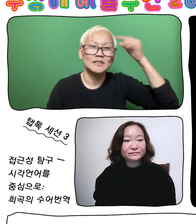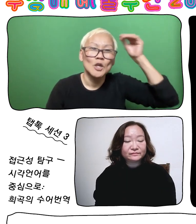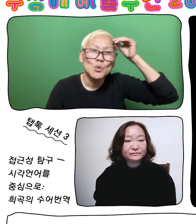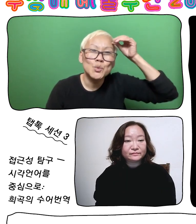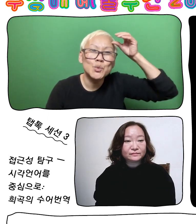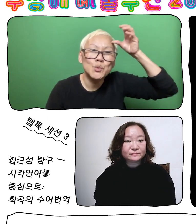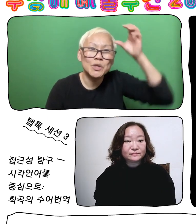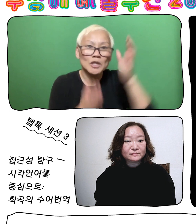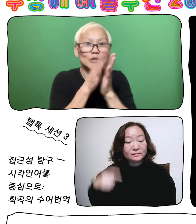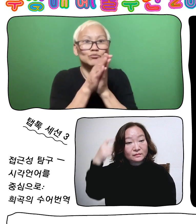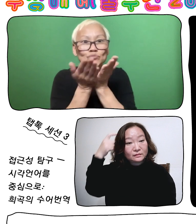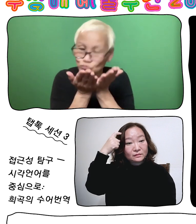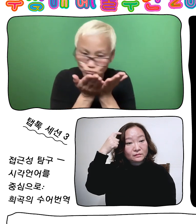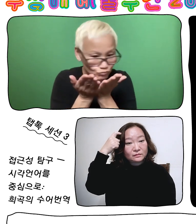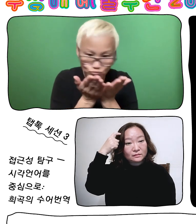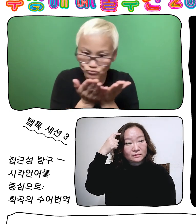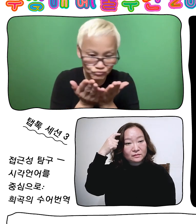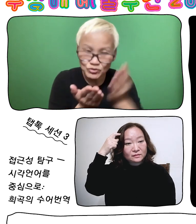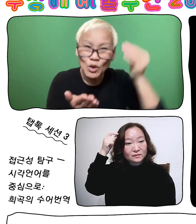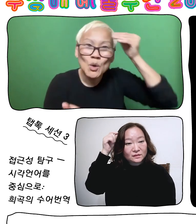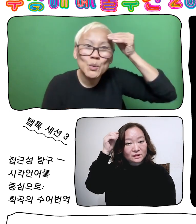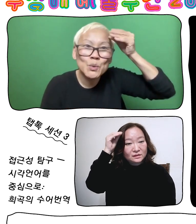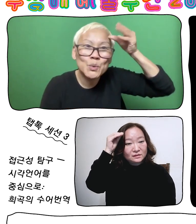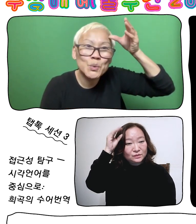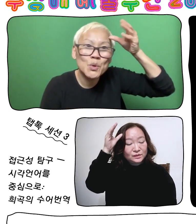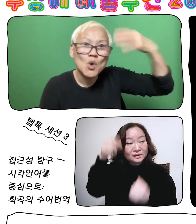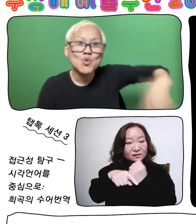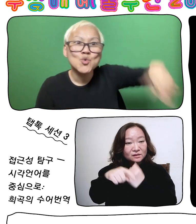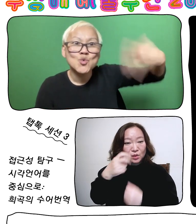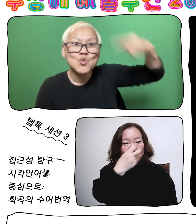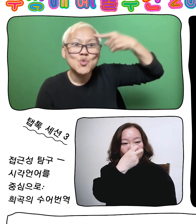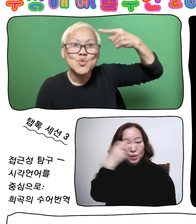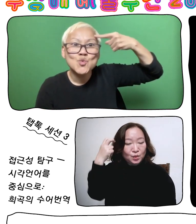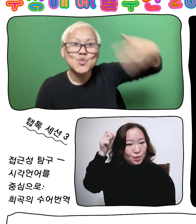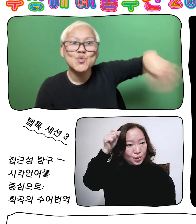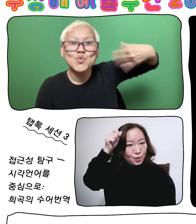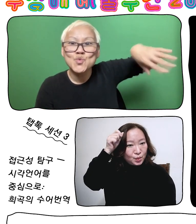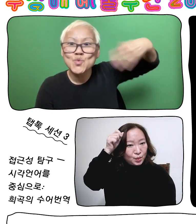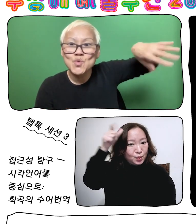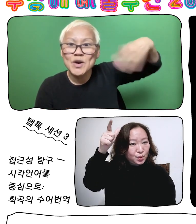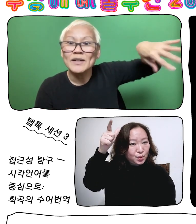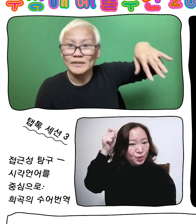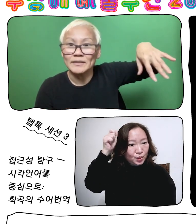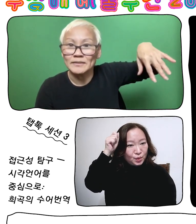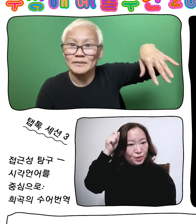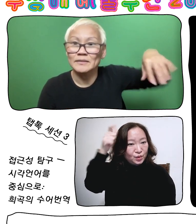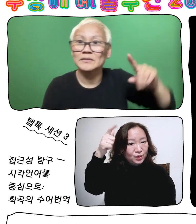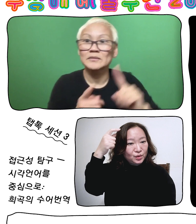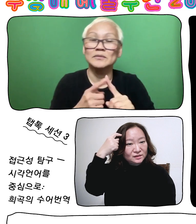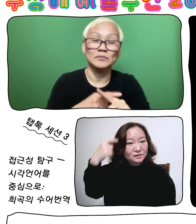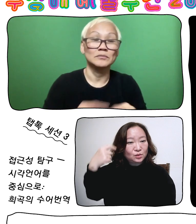두 번째 부위는 머리인데 지적으로 대단한 것을 뜻해요.